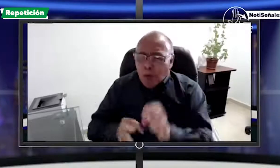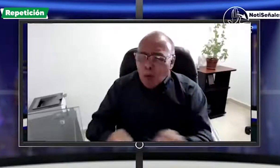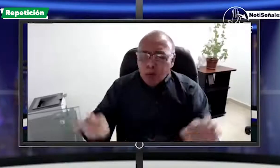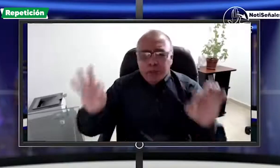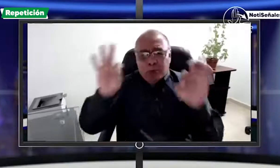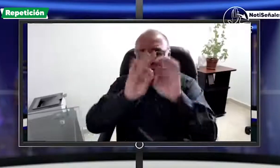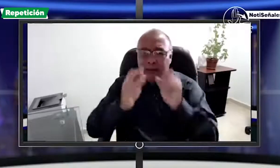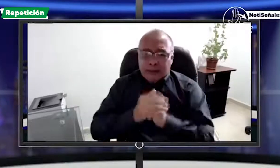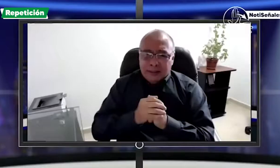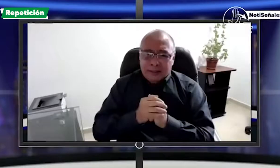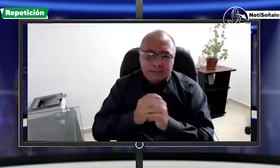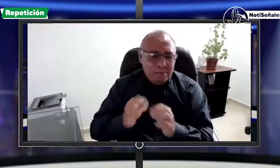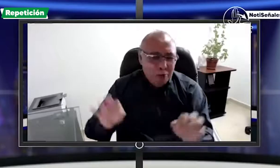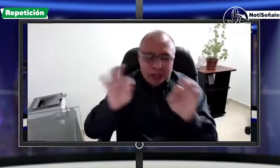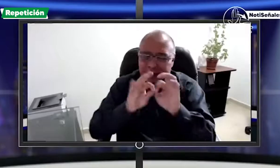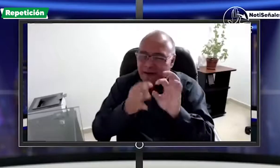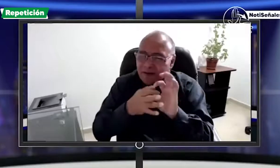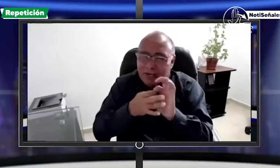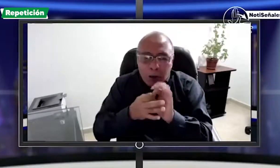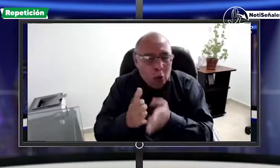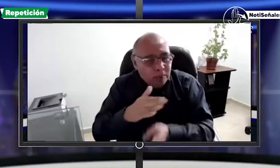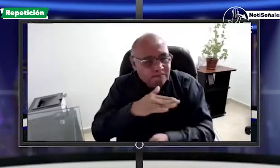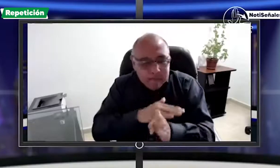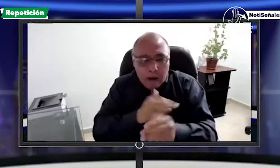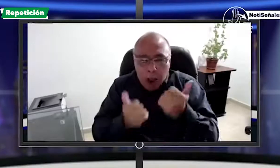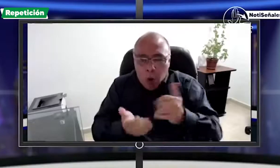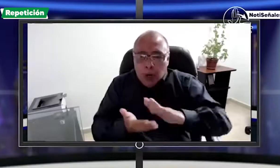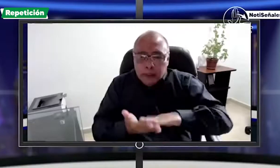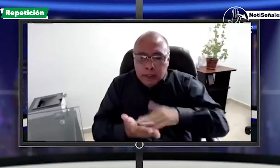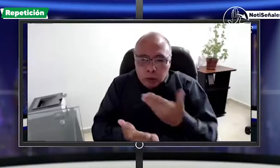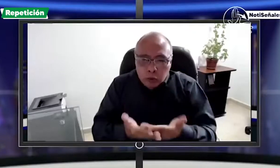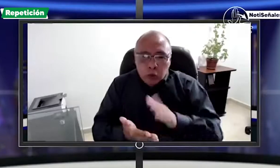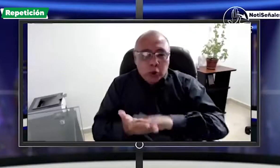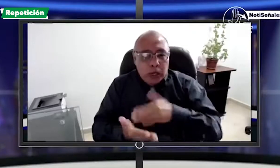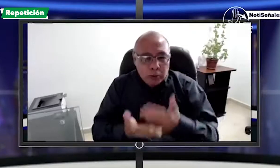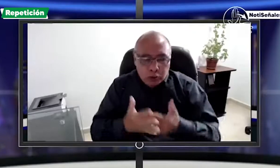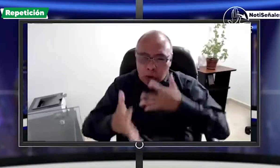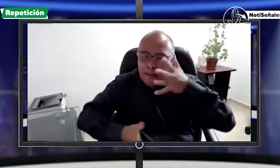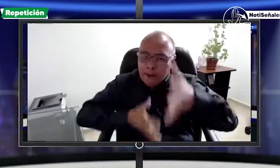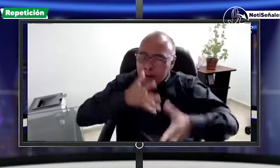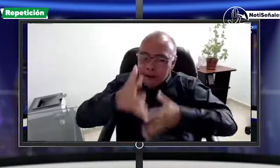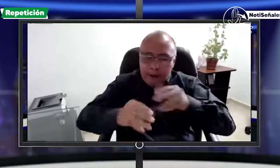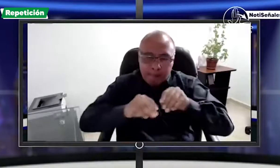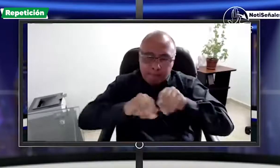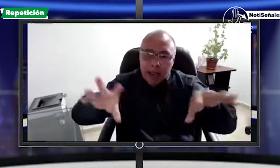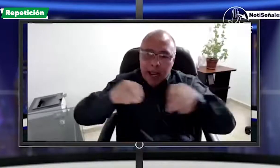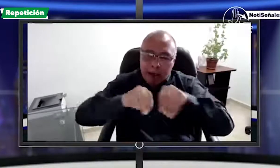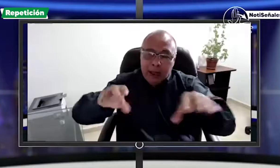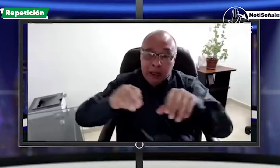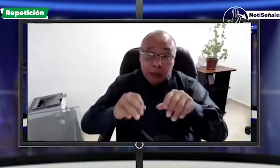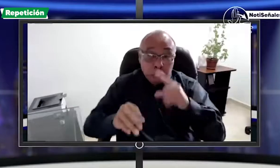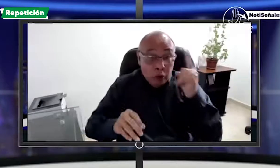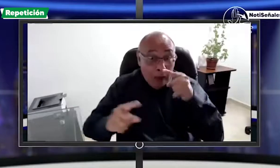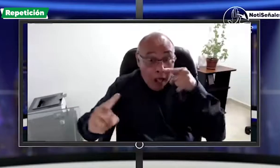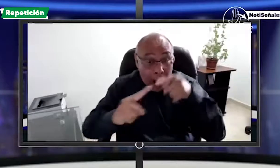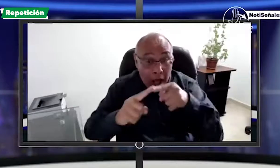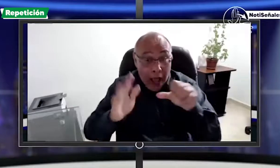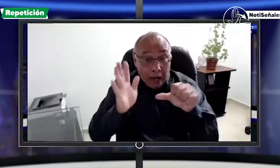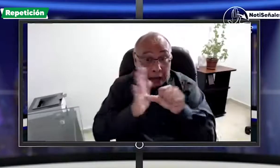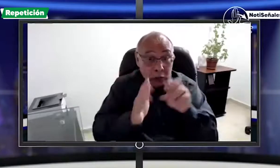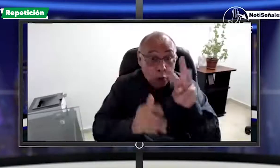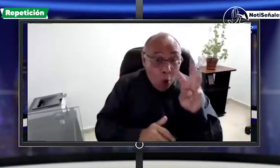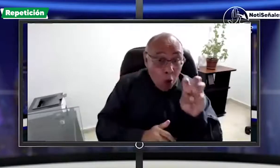La Convención De Los Derechos De Las Personas Con Discapacidad Es De Sumamente Importancia Y Es Por Eso